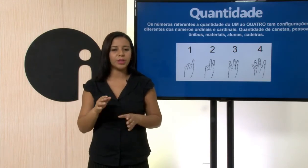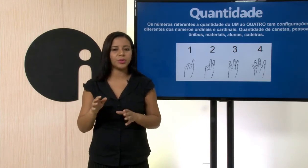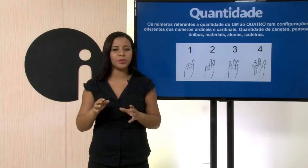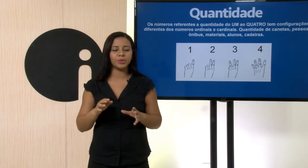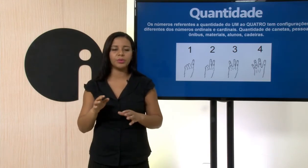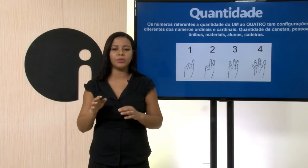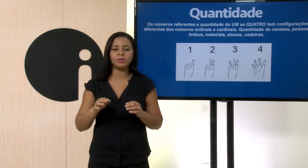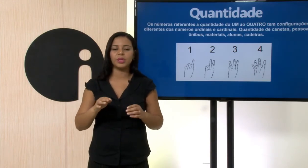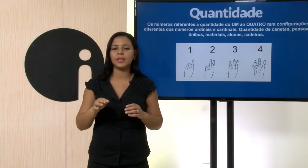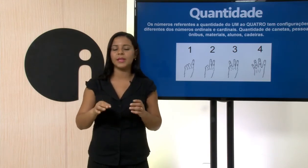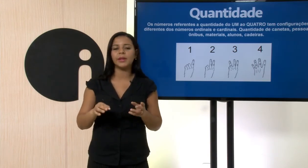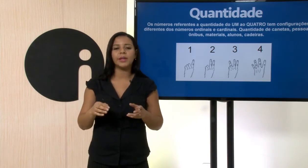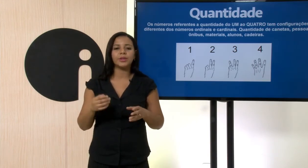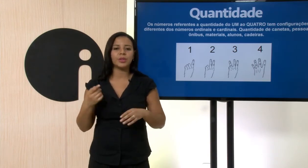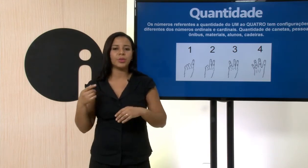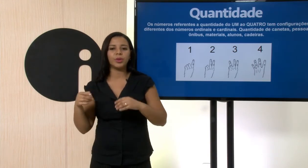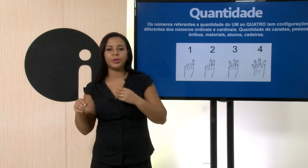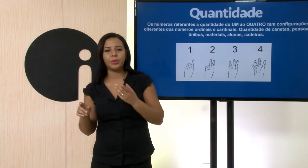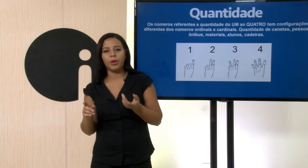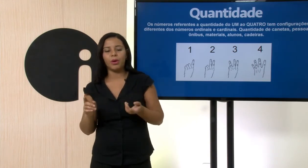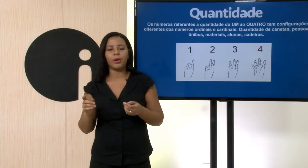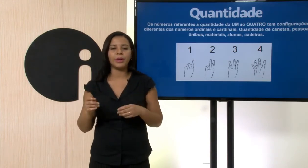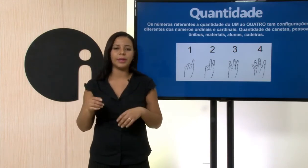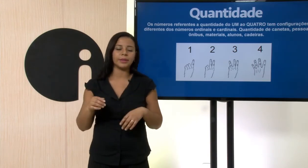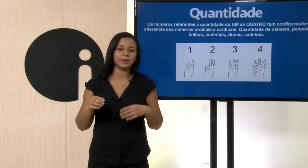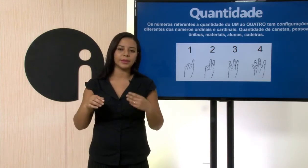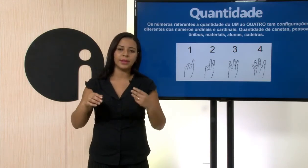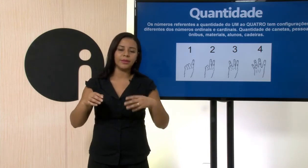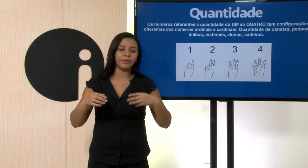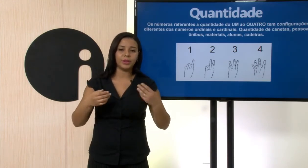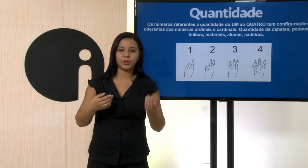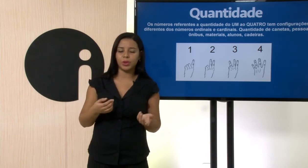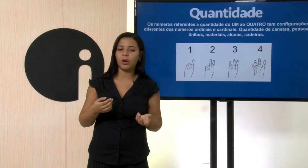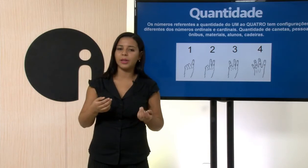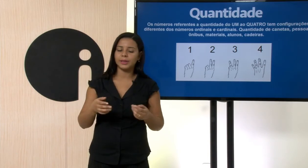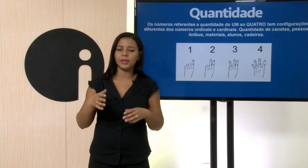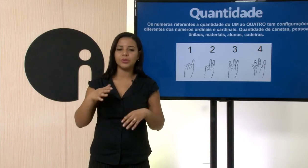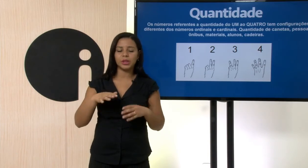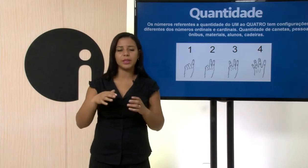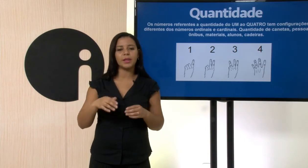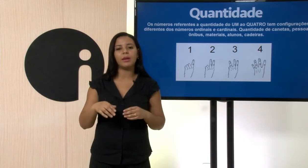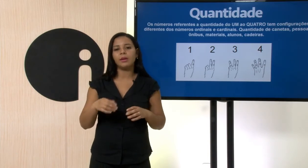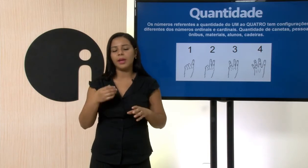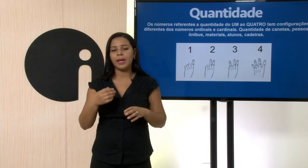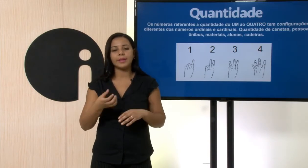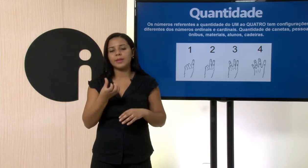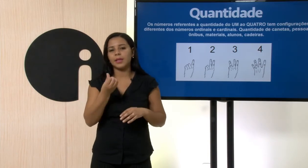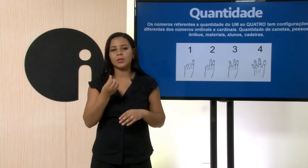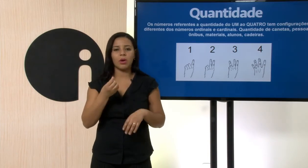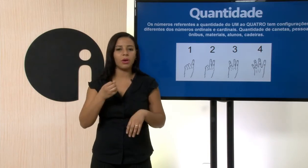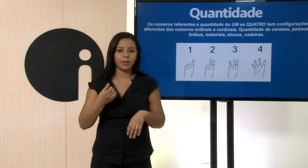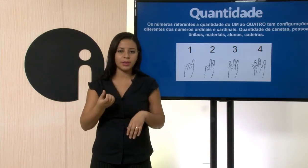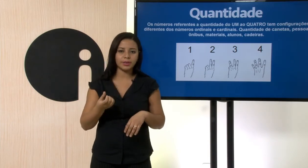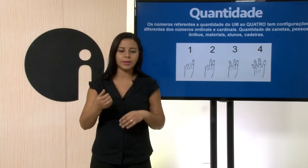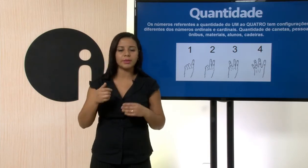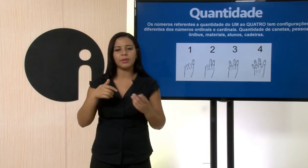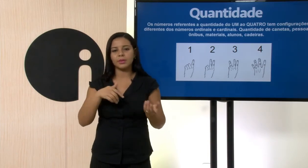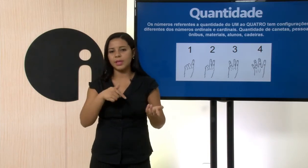Normalmente o surdo não utiliza 18 horas, 20 horas. Ele utiliza 6 horas,